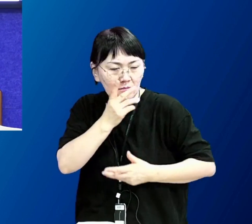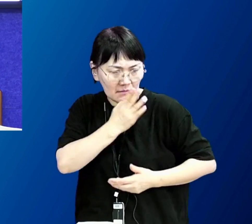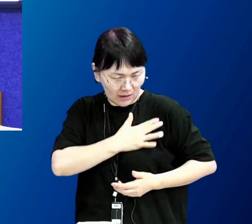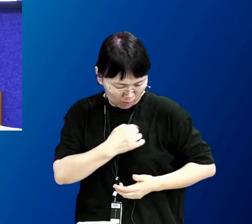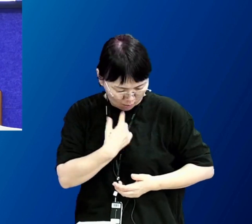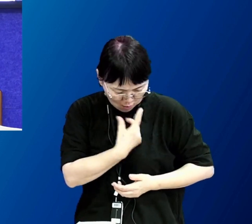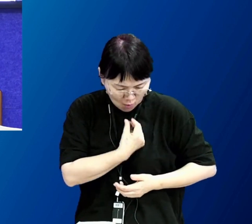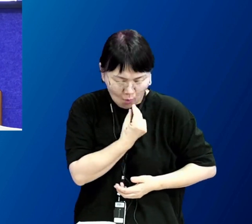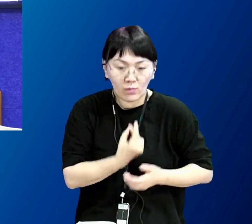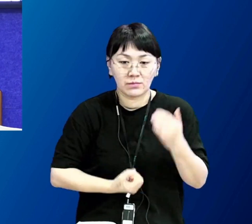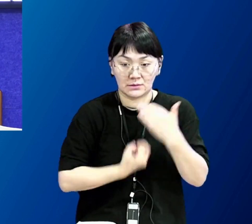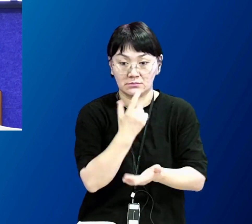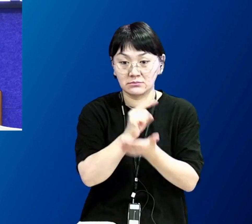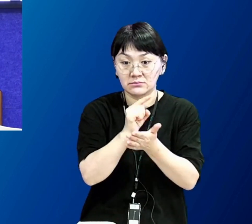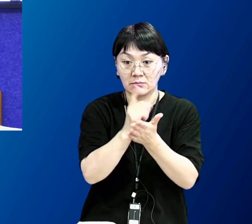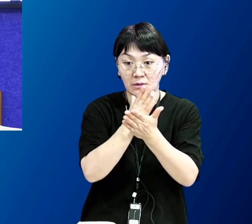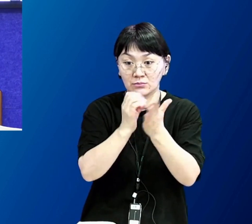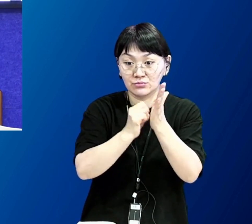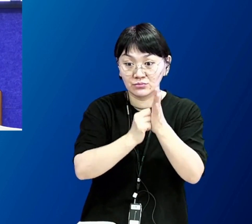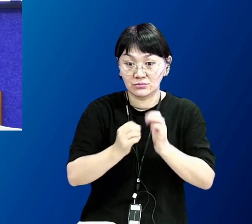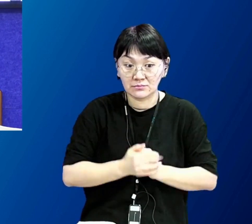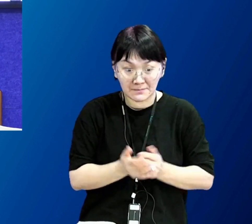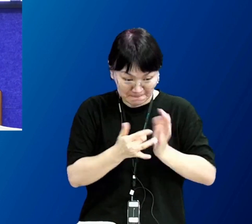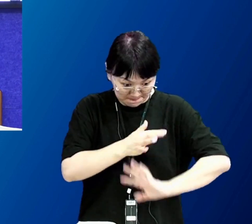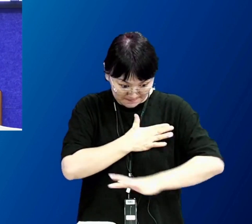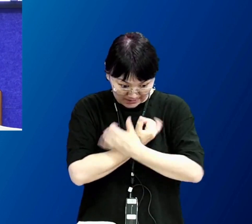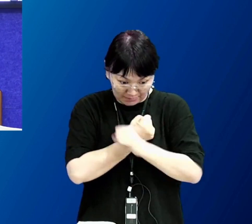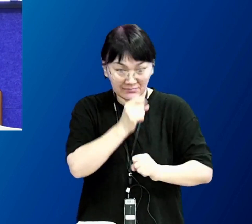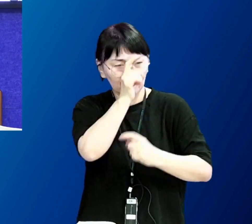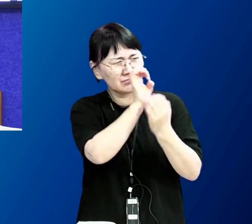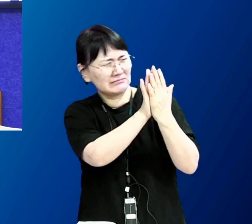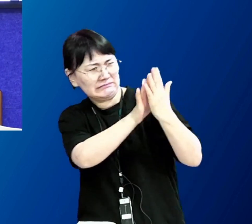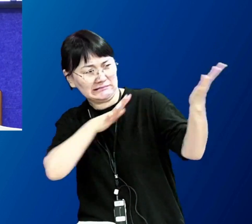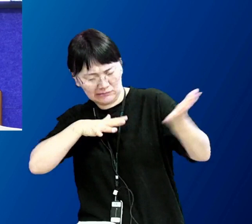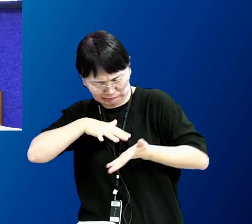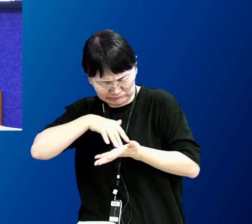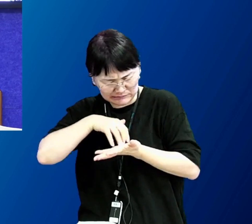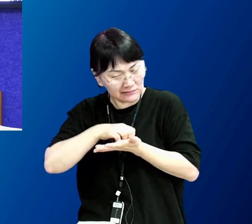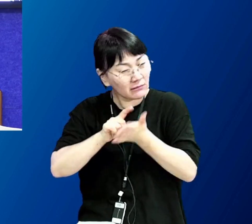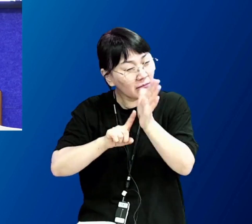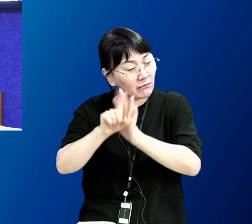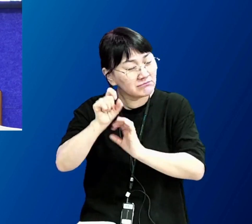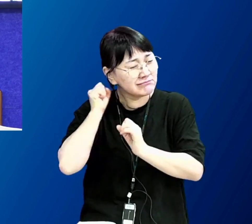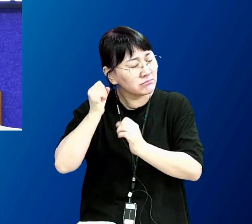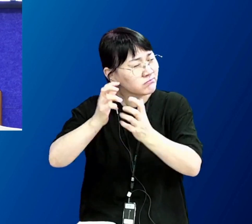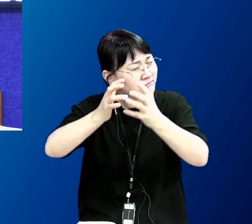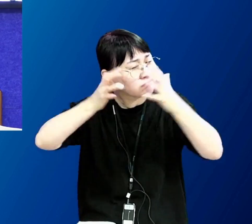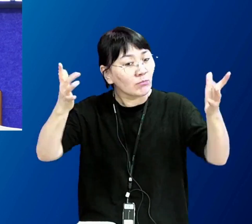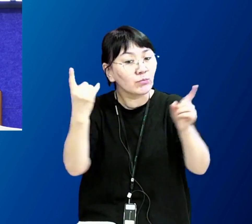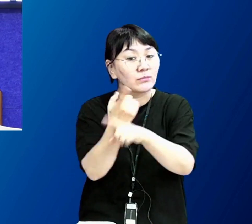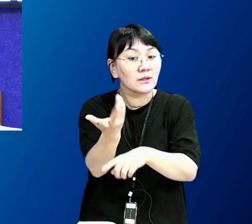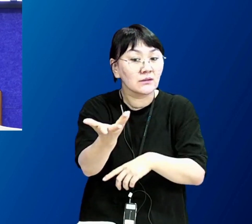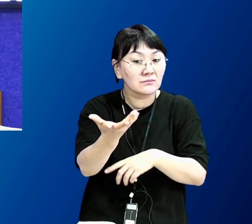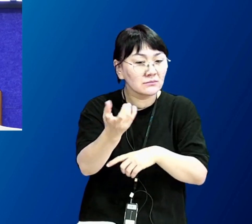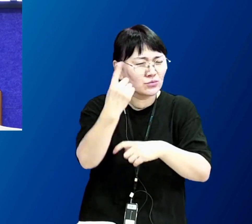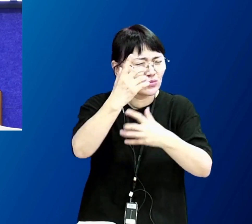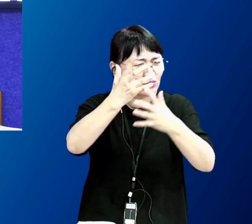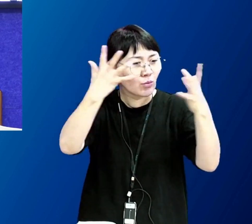тэгвэл аврыг авсан хүн эзнээс холддог энэ хайр нь хөрдөг хамгийн том буруу зүйл нь юу